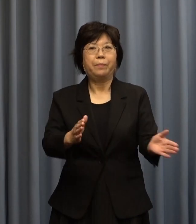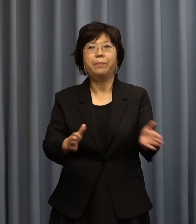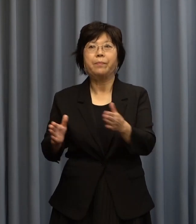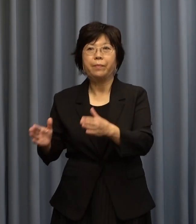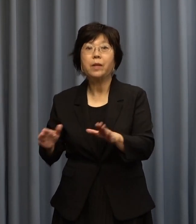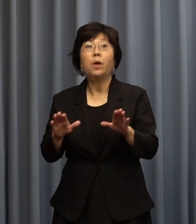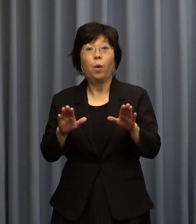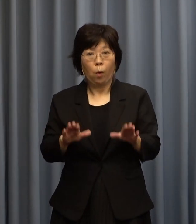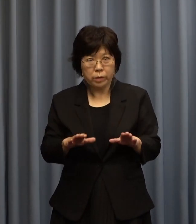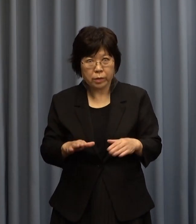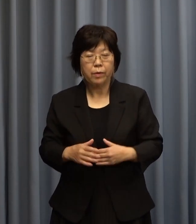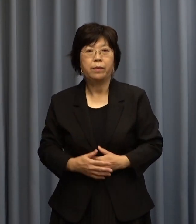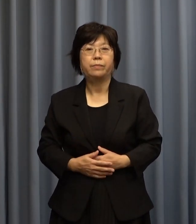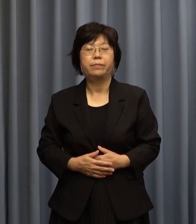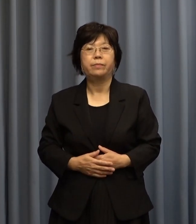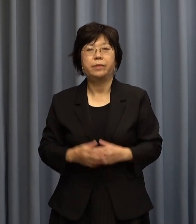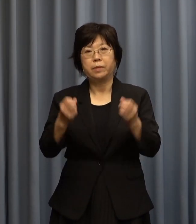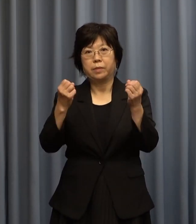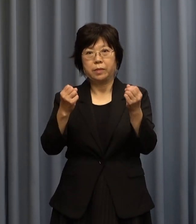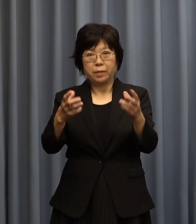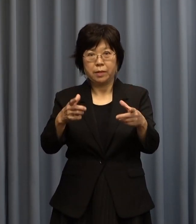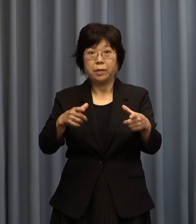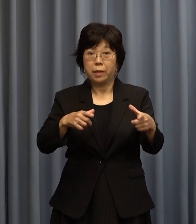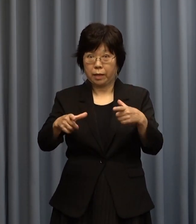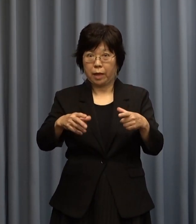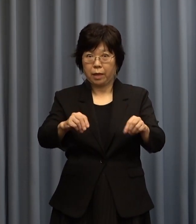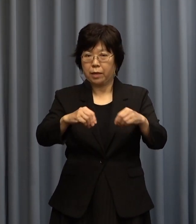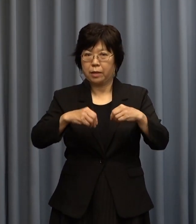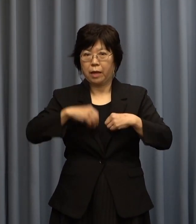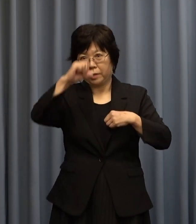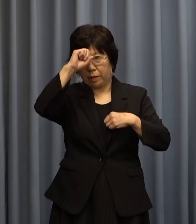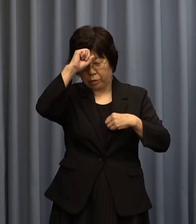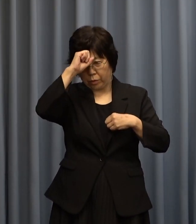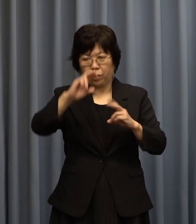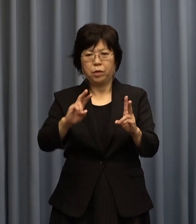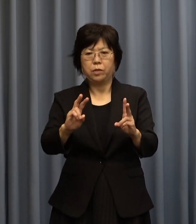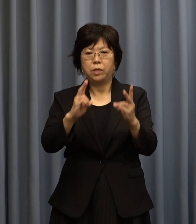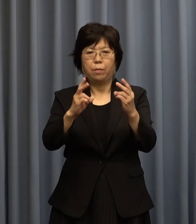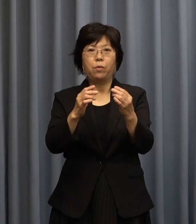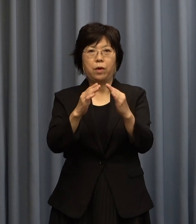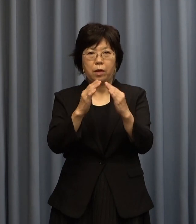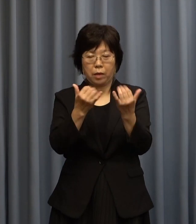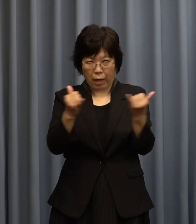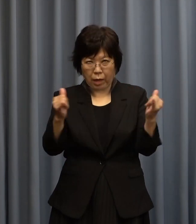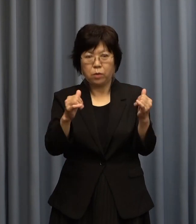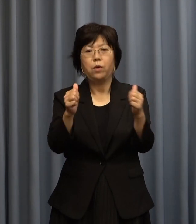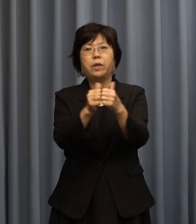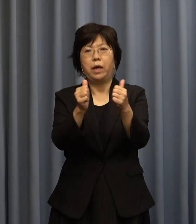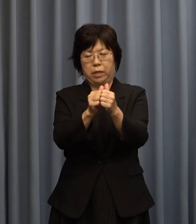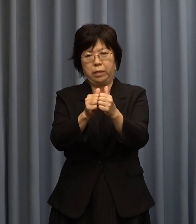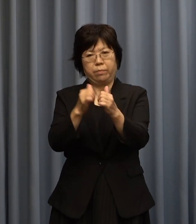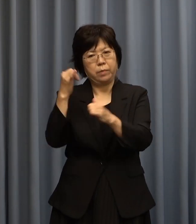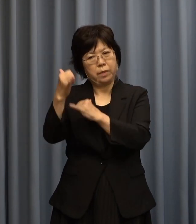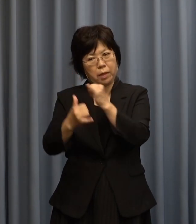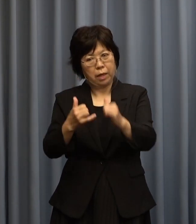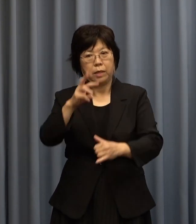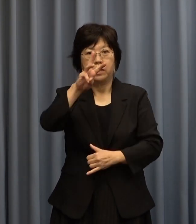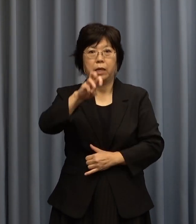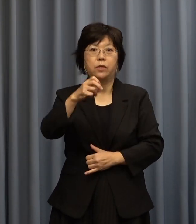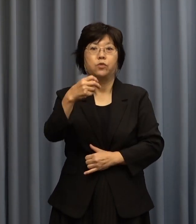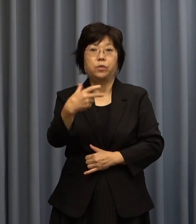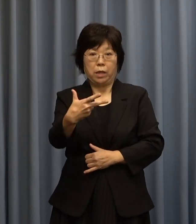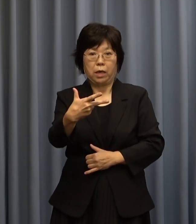本日は、新型感染症専門家会議第37回を行わさせていただき